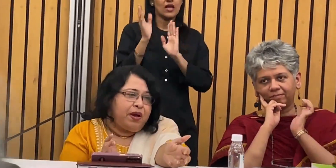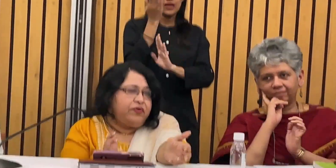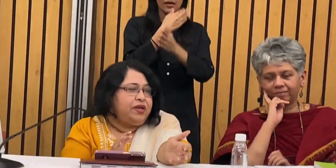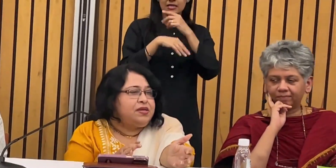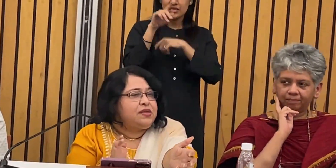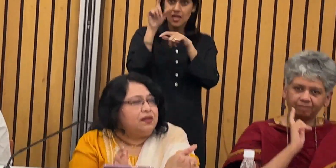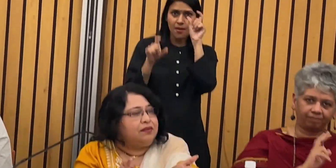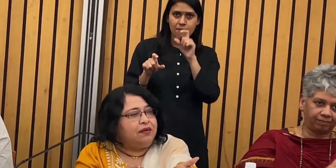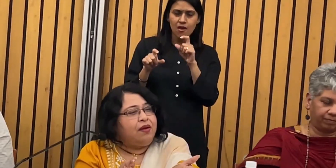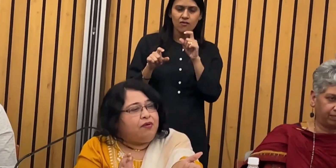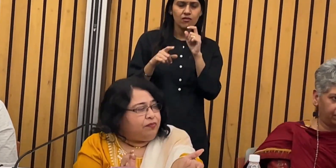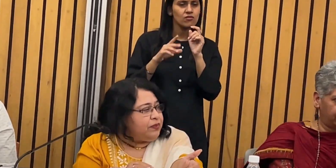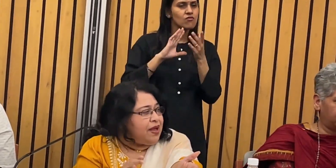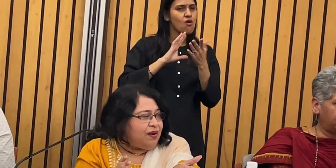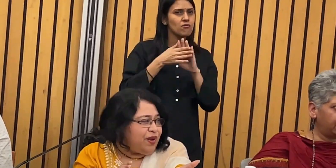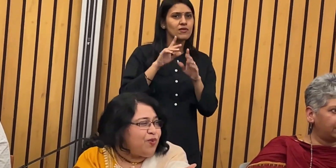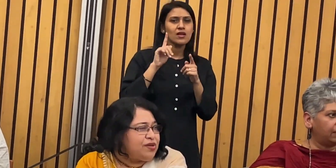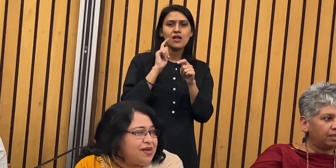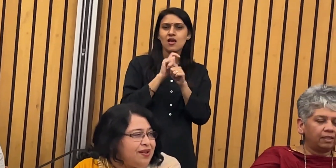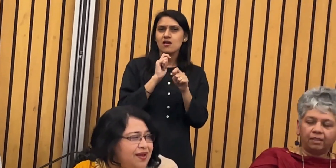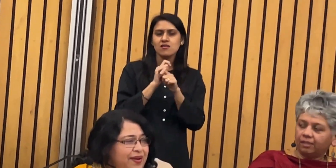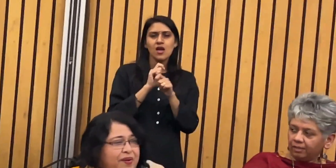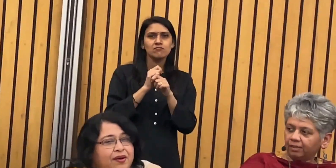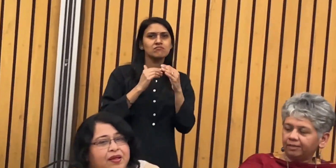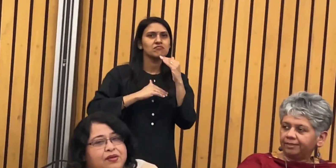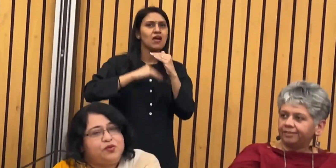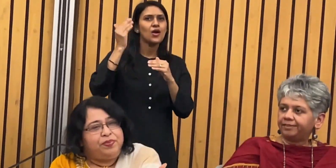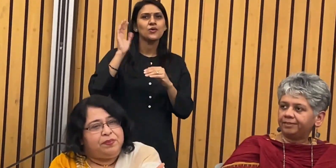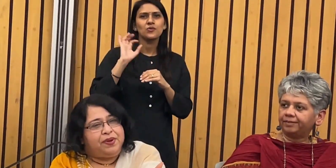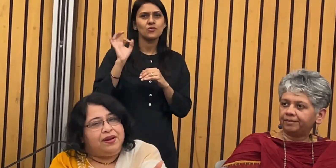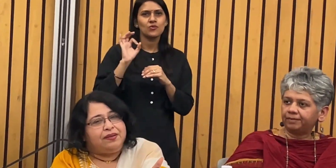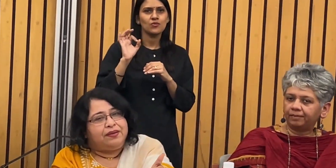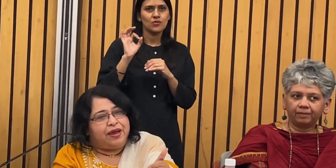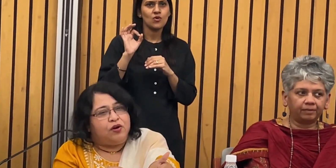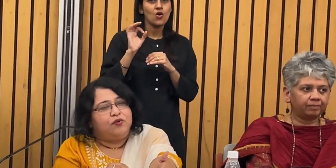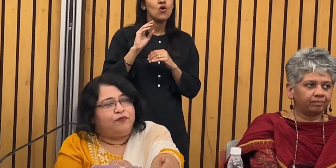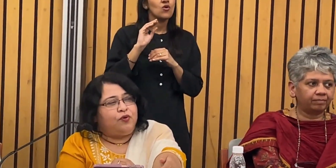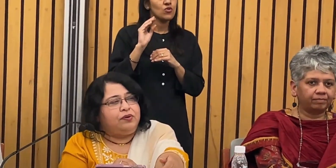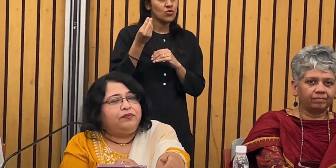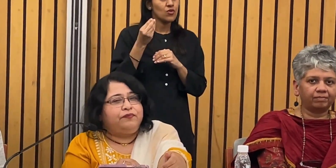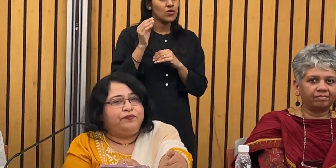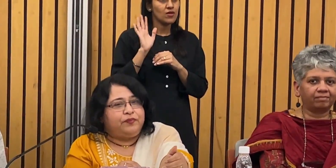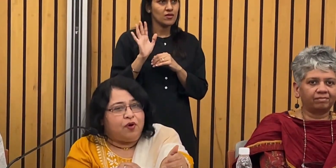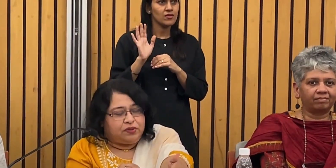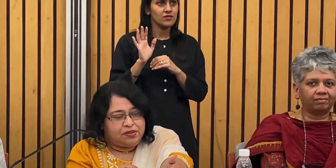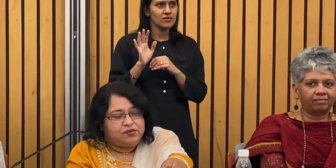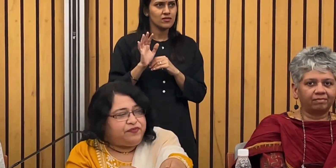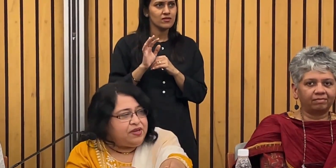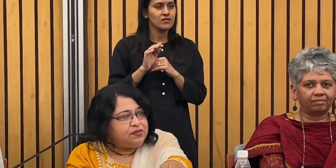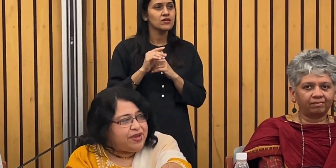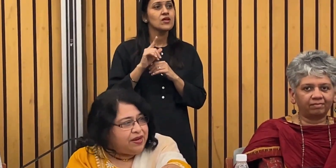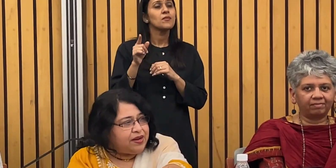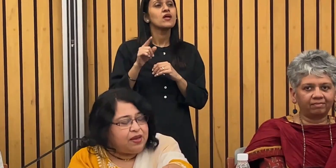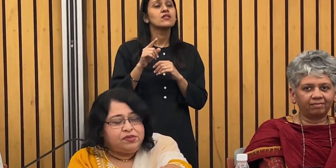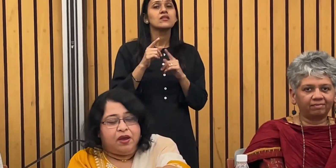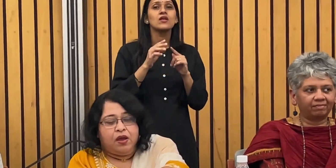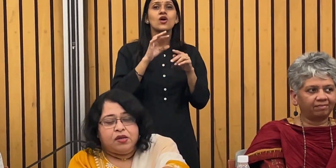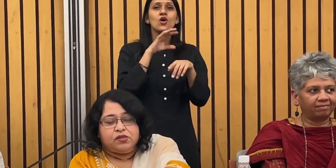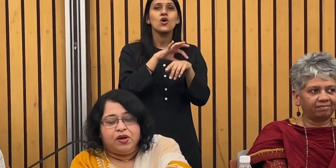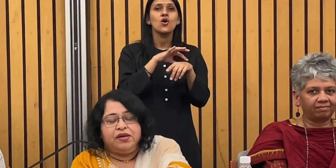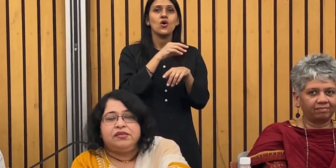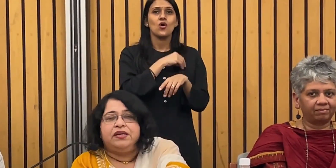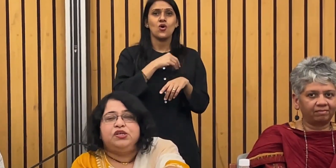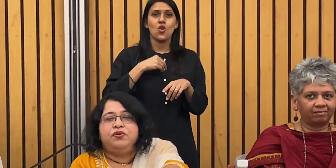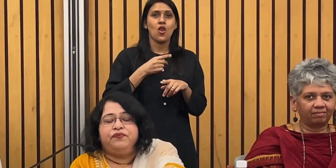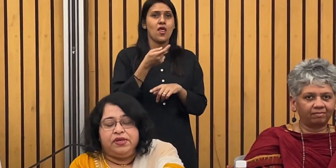का poverty के साथ तालमेल बहुत ज़्यादा है. So people cannot afford doctor's fees many times.